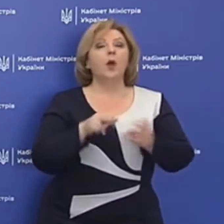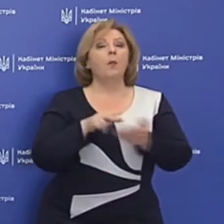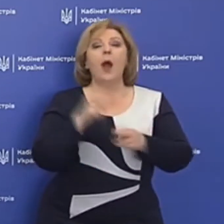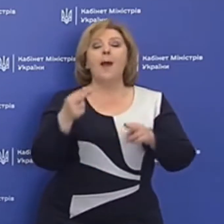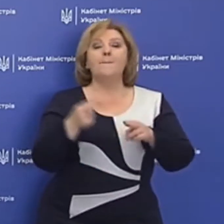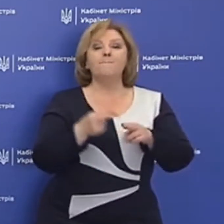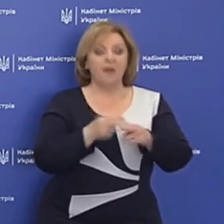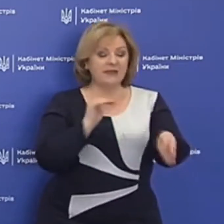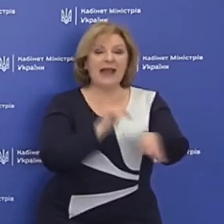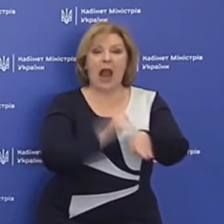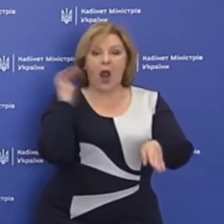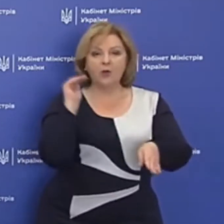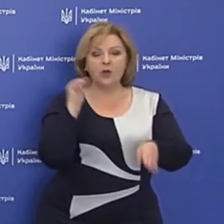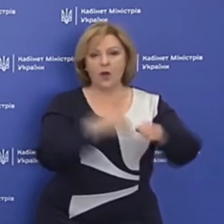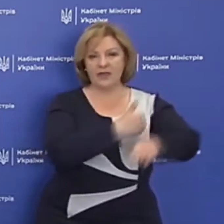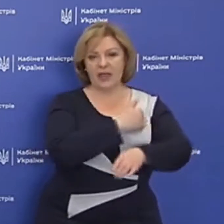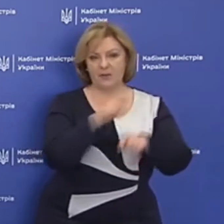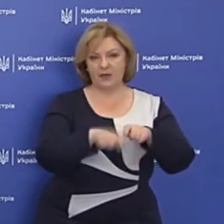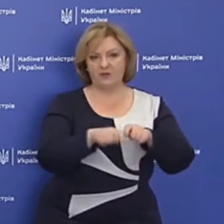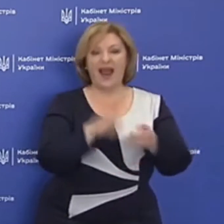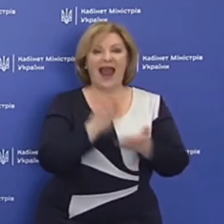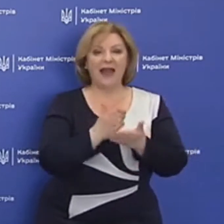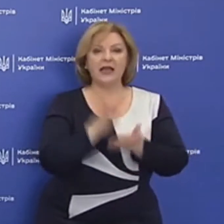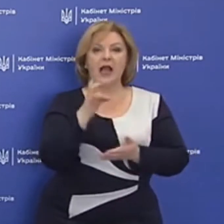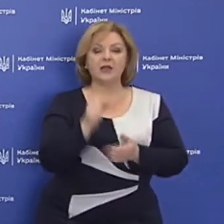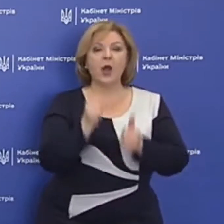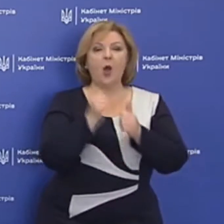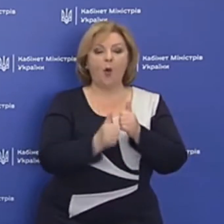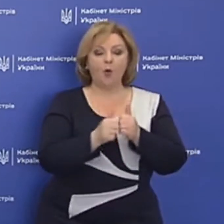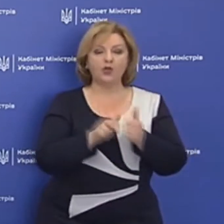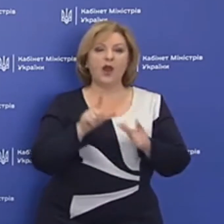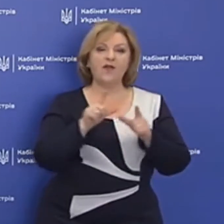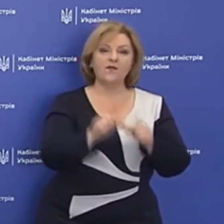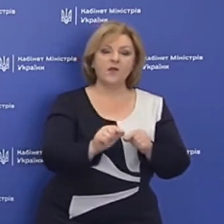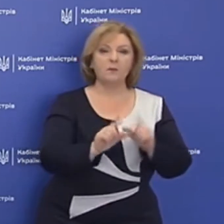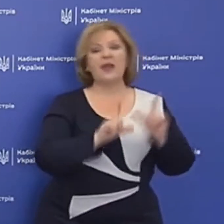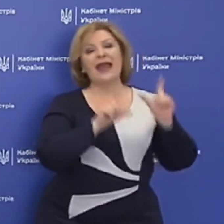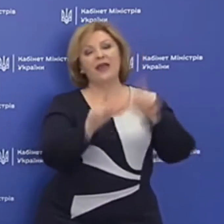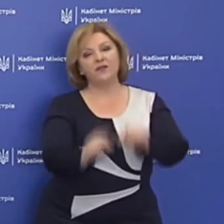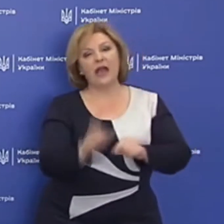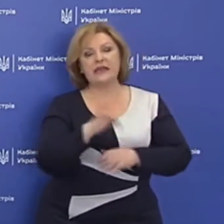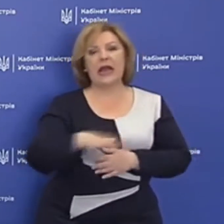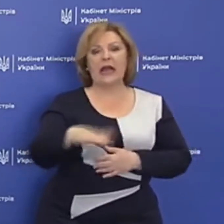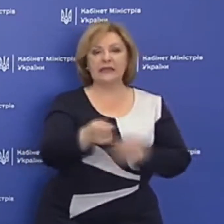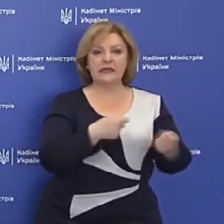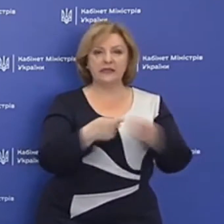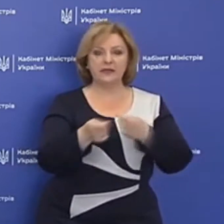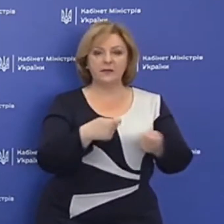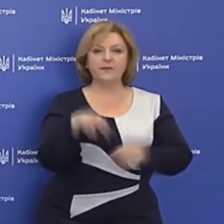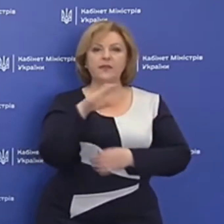температурного скринінгу. Наявність на кожному вході або в'їзді на територію ринку диспенсерів